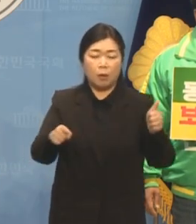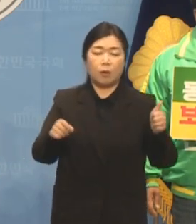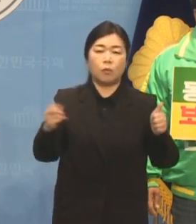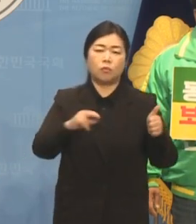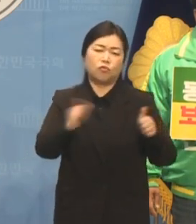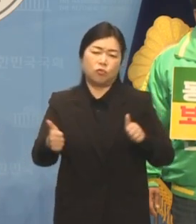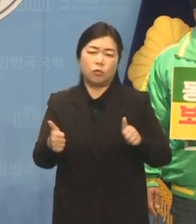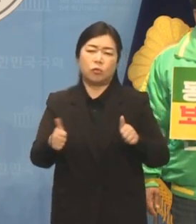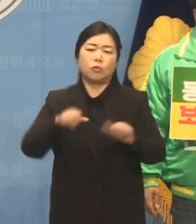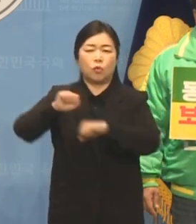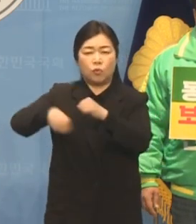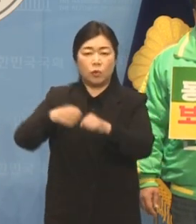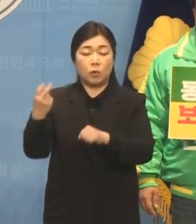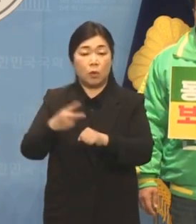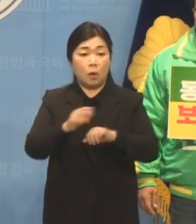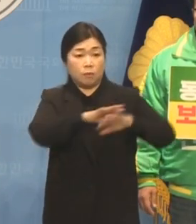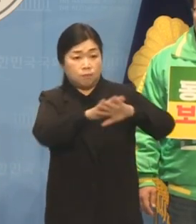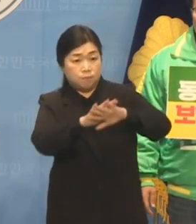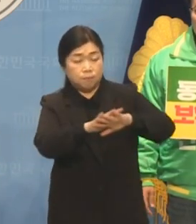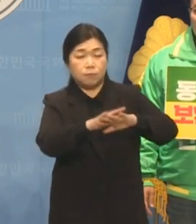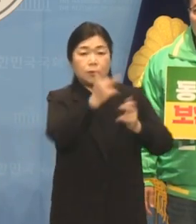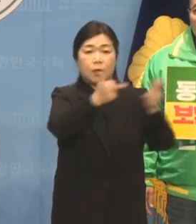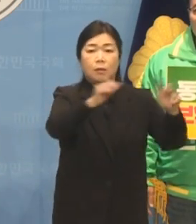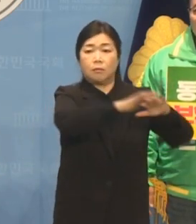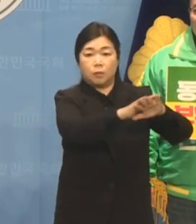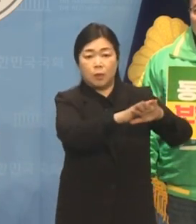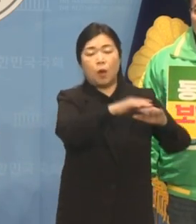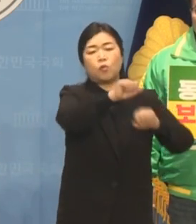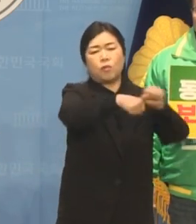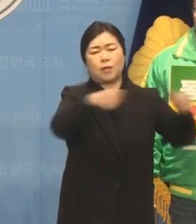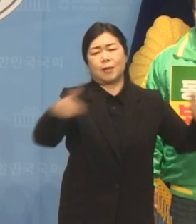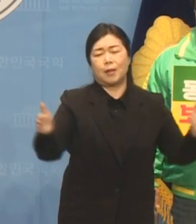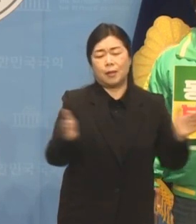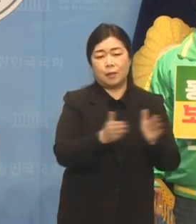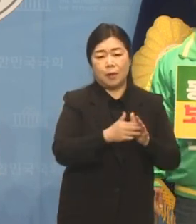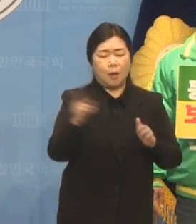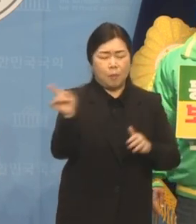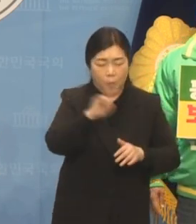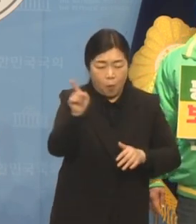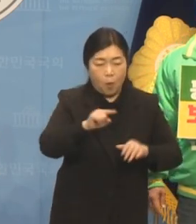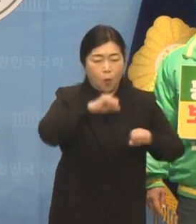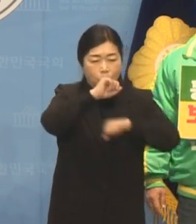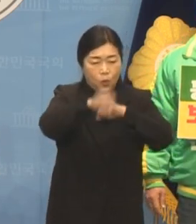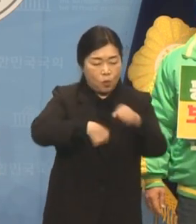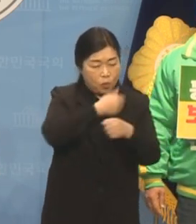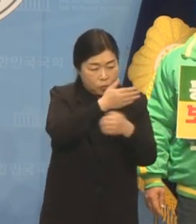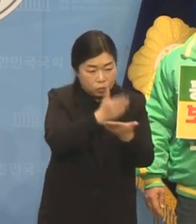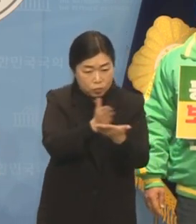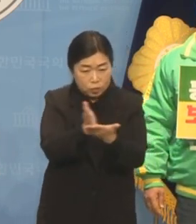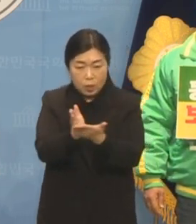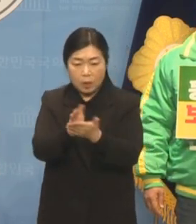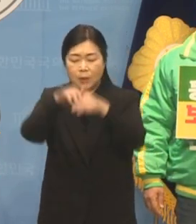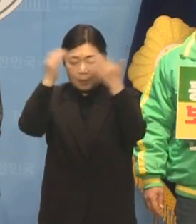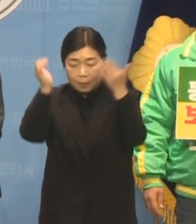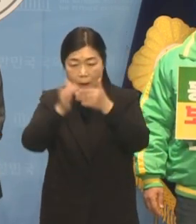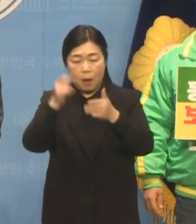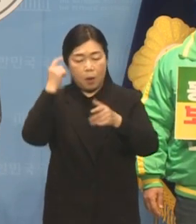동물들, 야생 동물들까지 폭넓게 모든 동물들에 대해서 다루고 있다는 생각이 좀